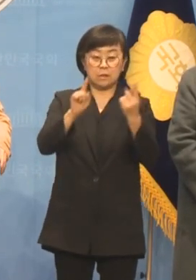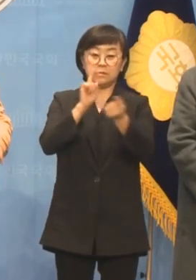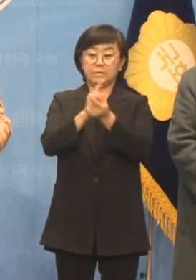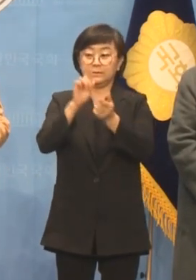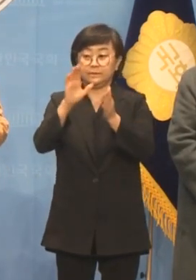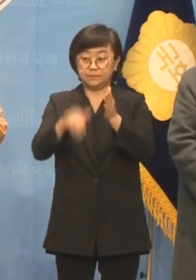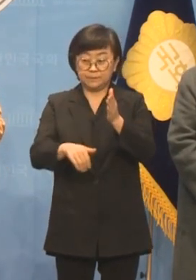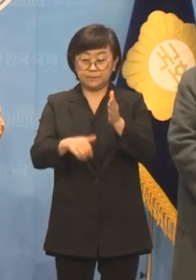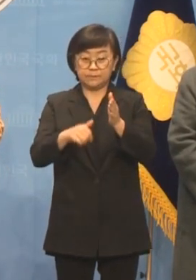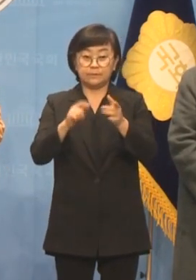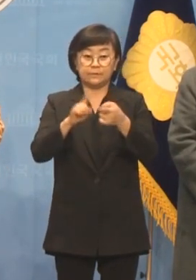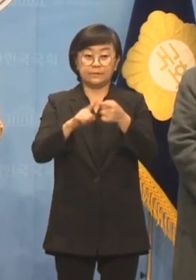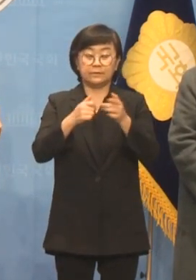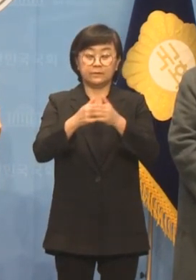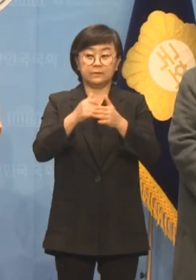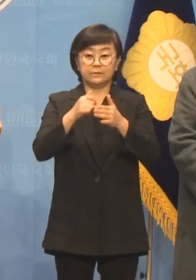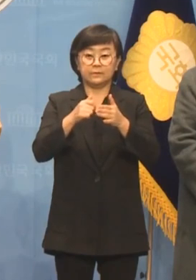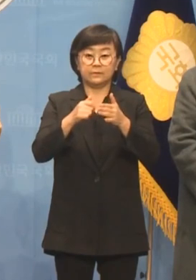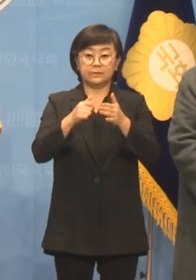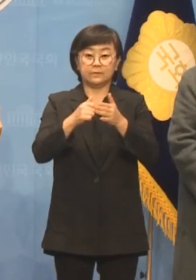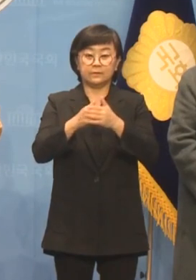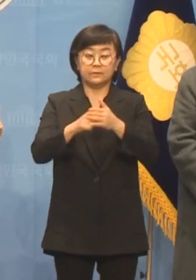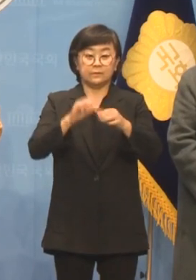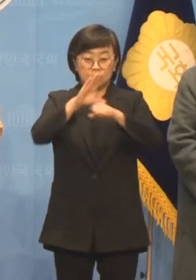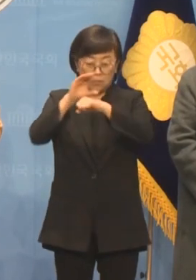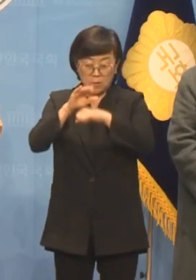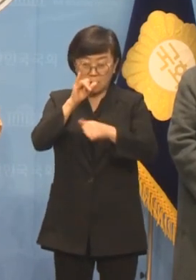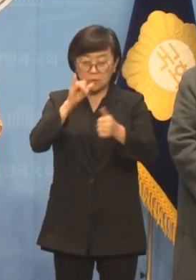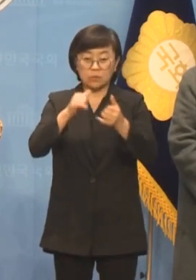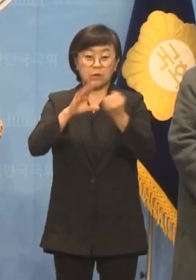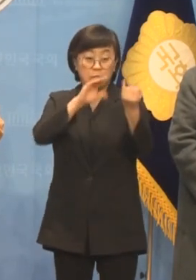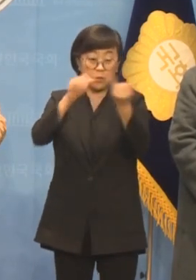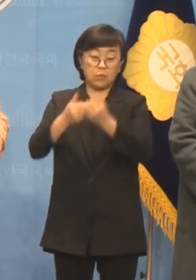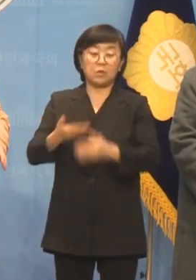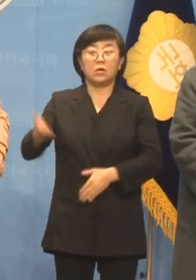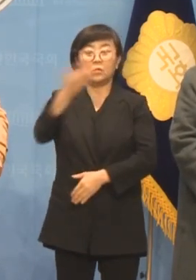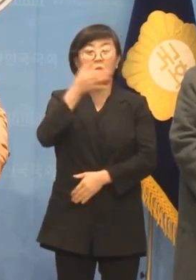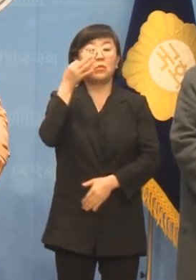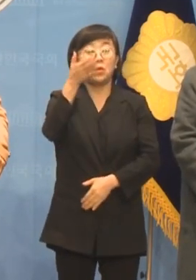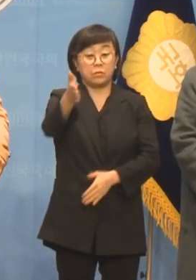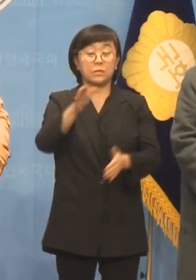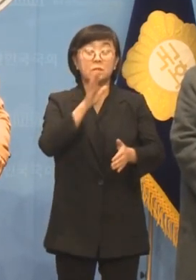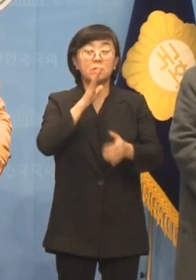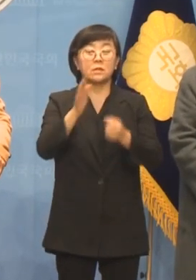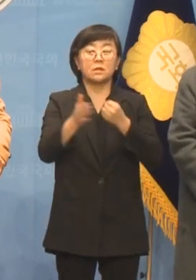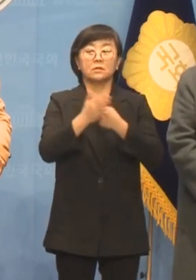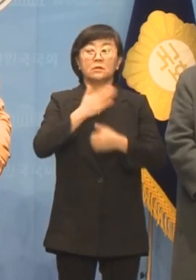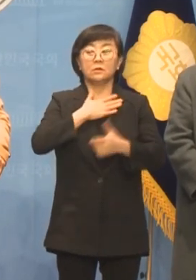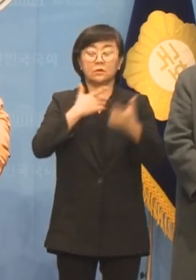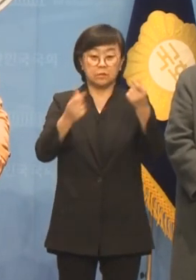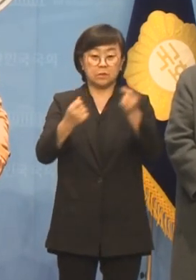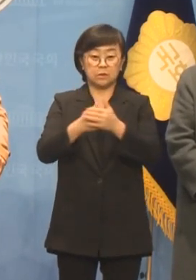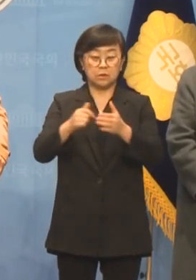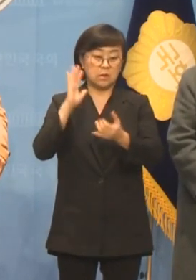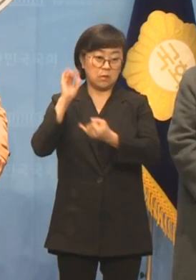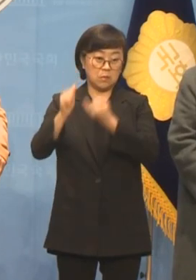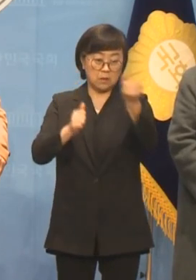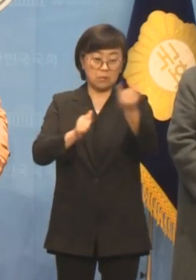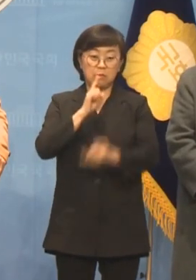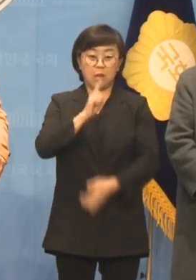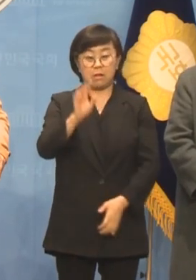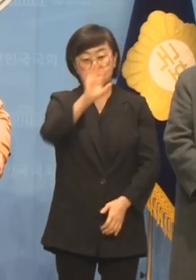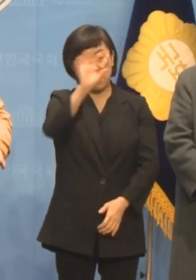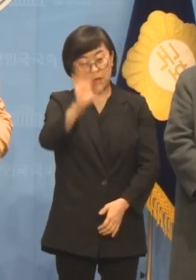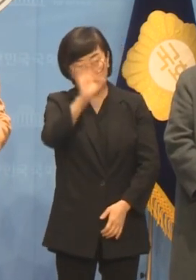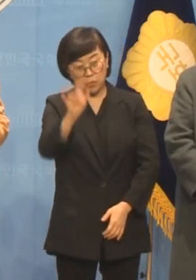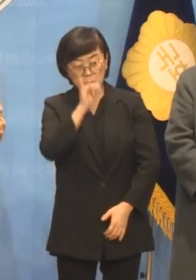때 이렇게 그것이 촬영되고 여러분에게 공개가 된 건데, 저는 그렇습니다. 김건희 여사가 누누이 얘기한